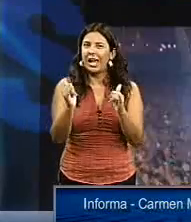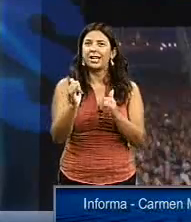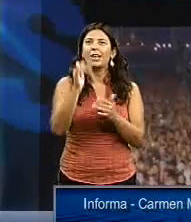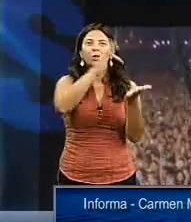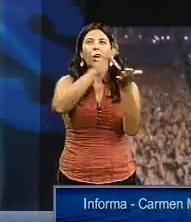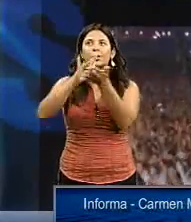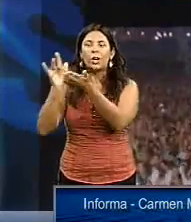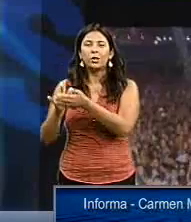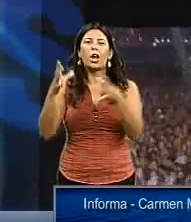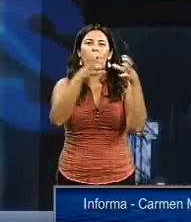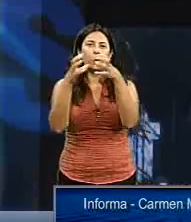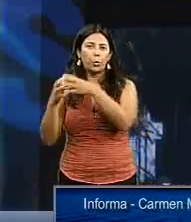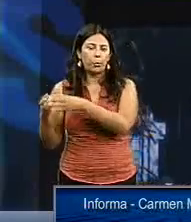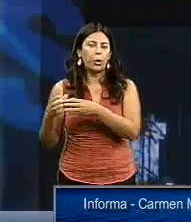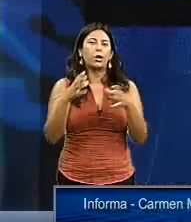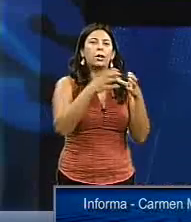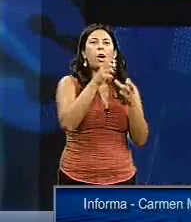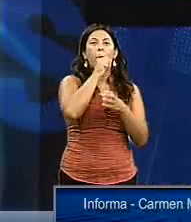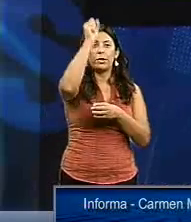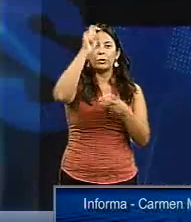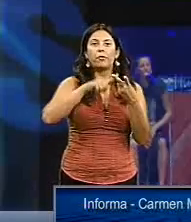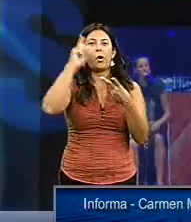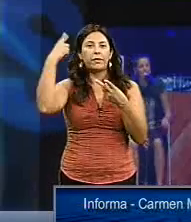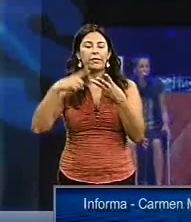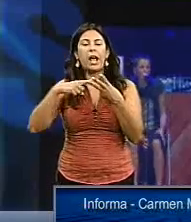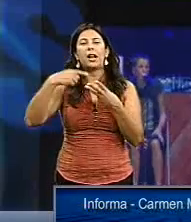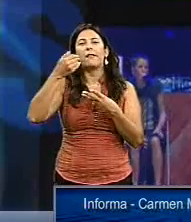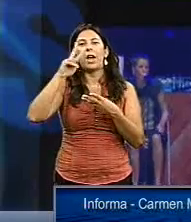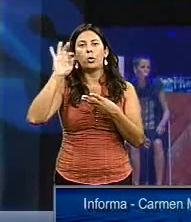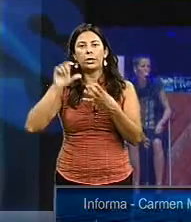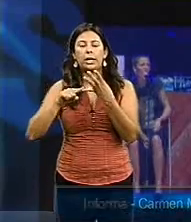de la generación OT, Carlos Baute, David Bisbal y Chambao.